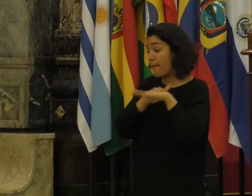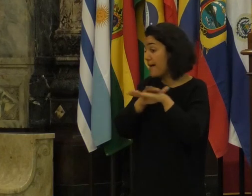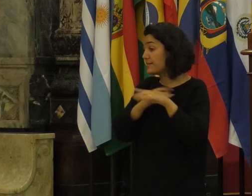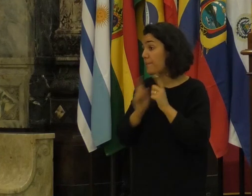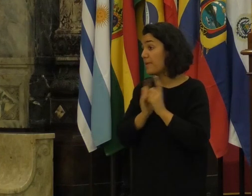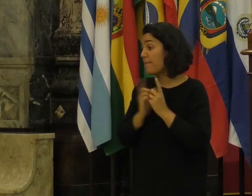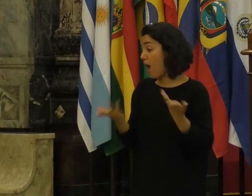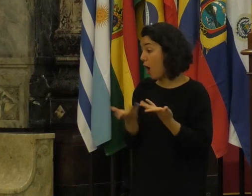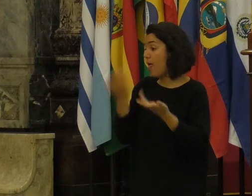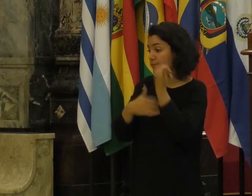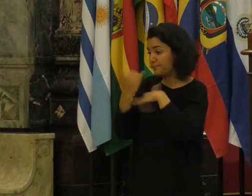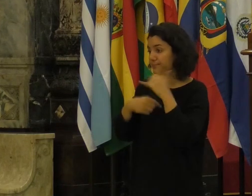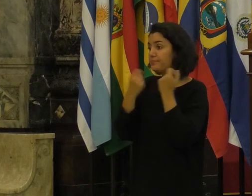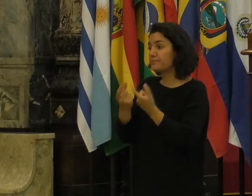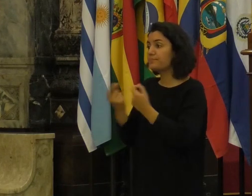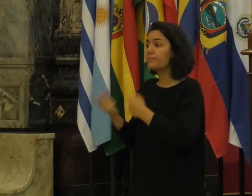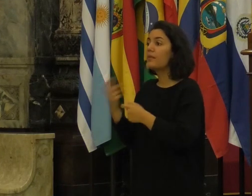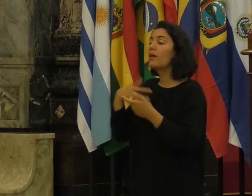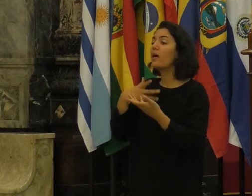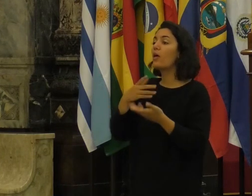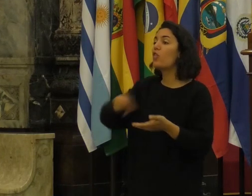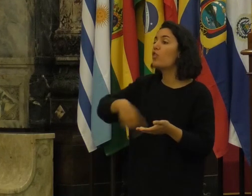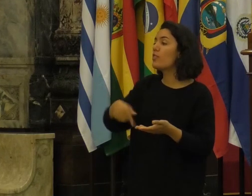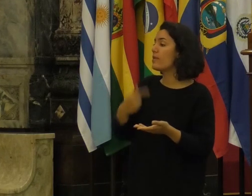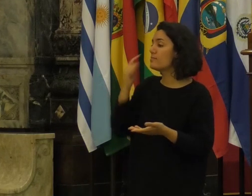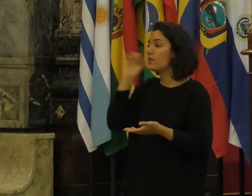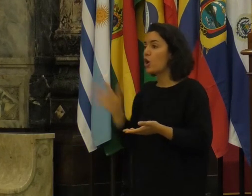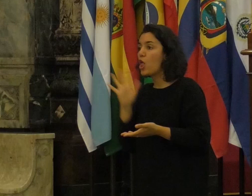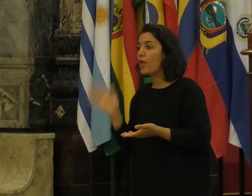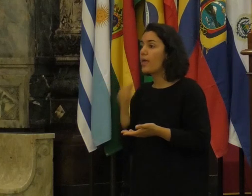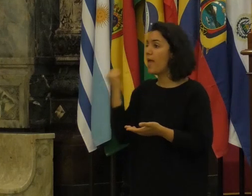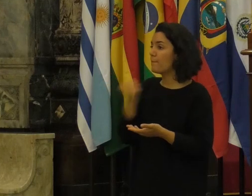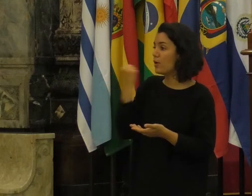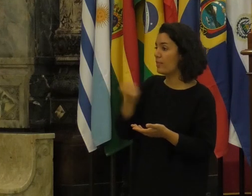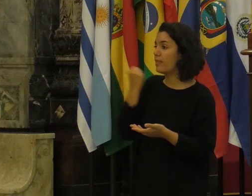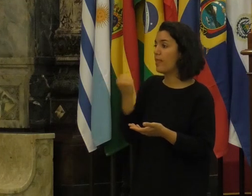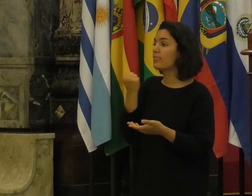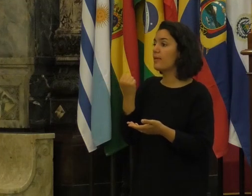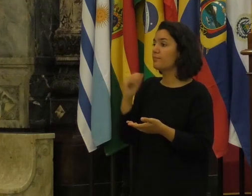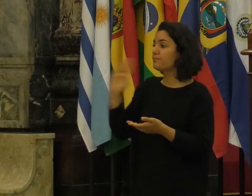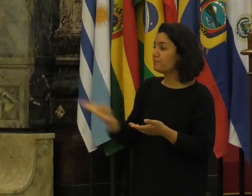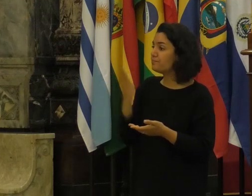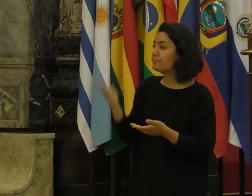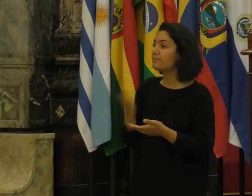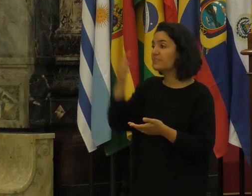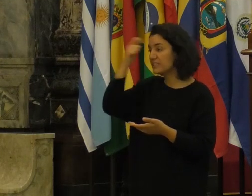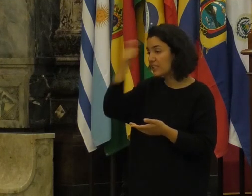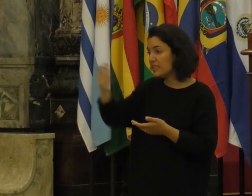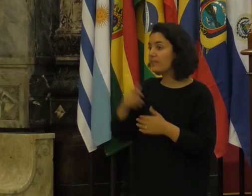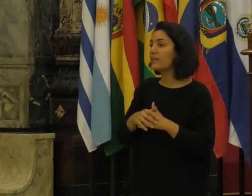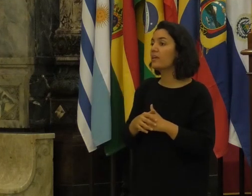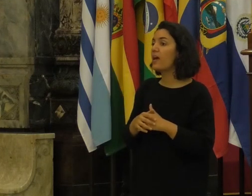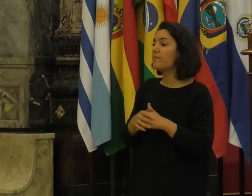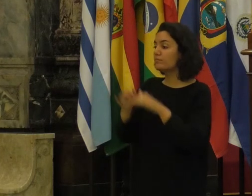aportar información sobre el lugar relativo de la psicología dentro del conjunto de la producción científica expuesta en